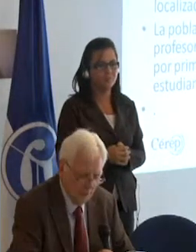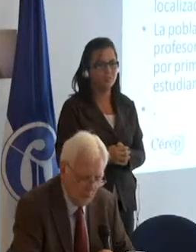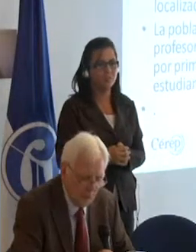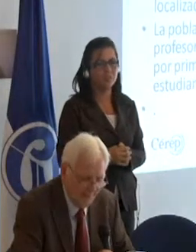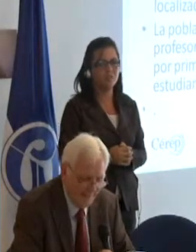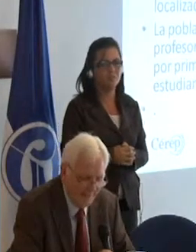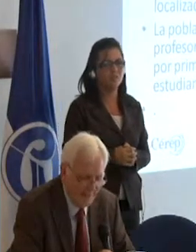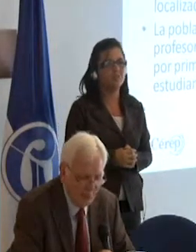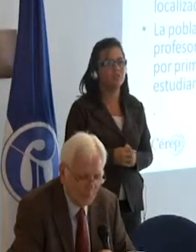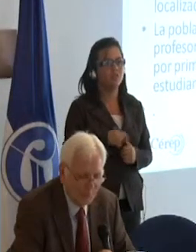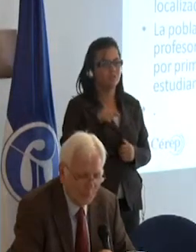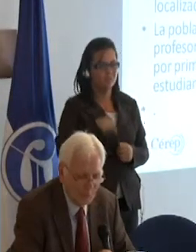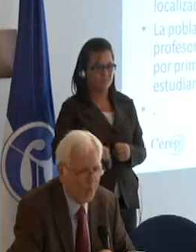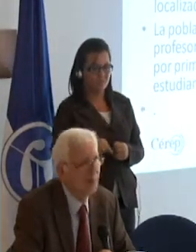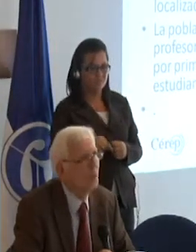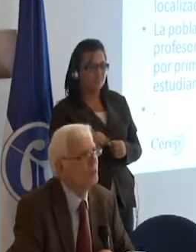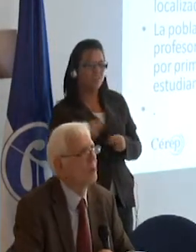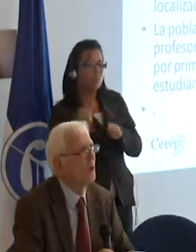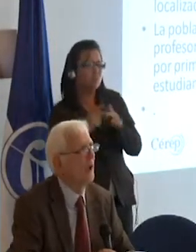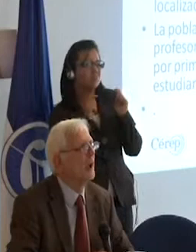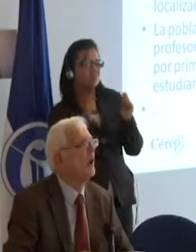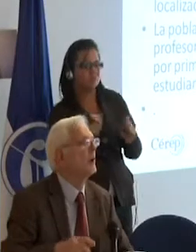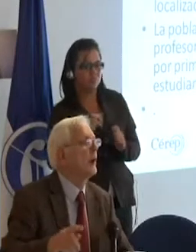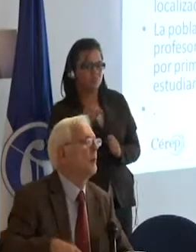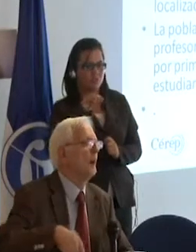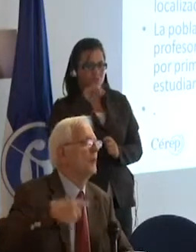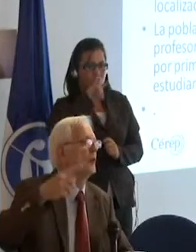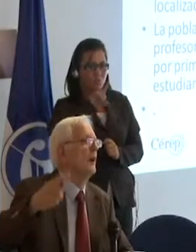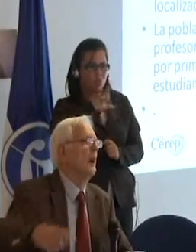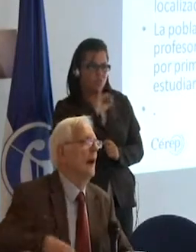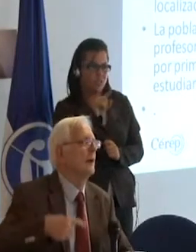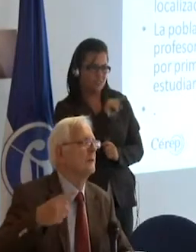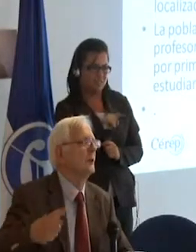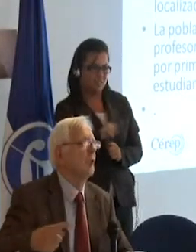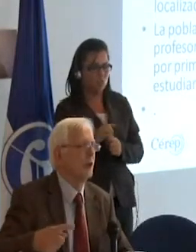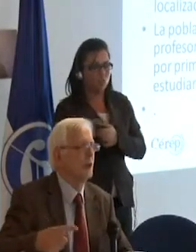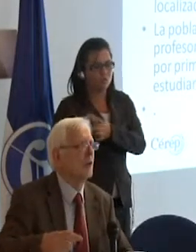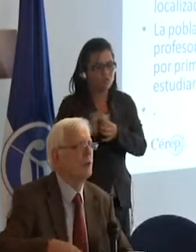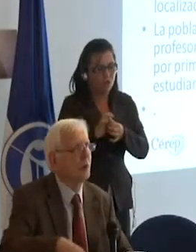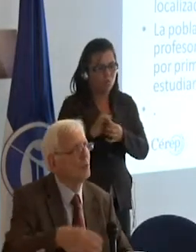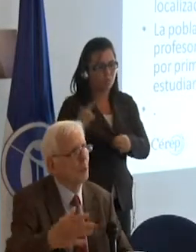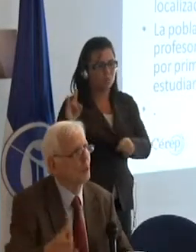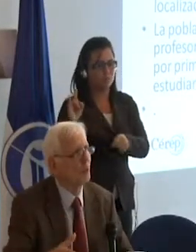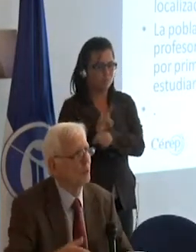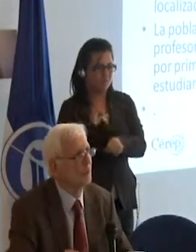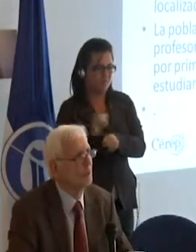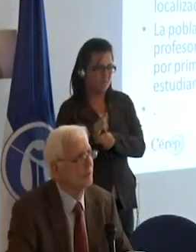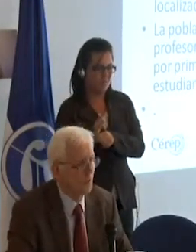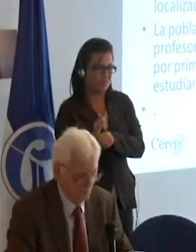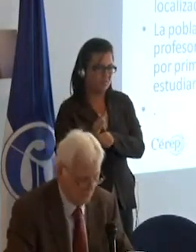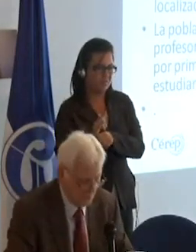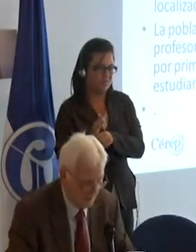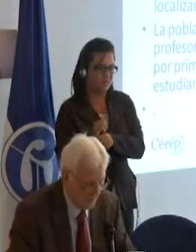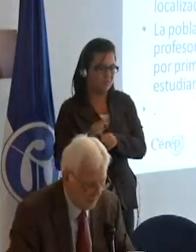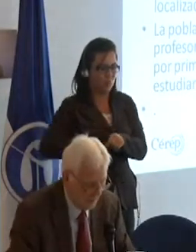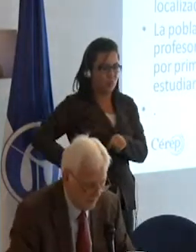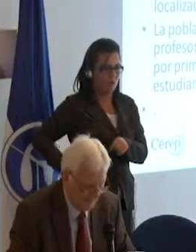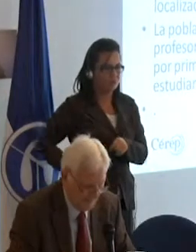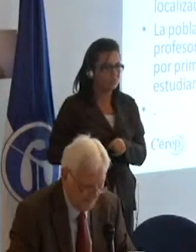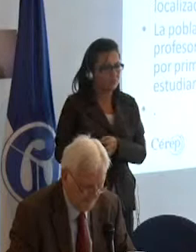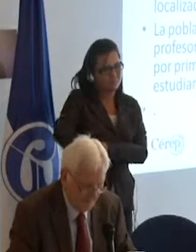y esto lo llamamos ULIS, Unidad Localizada para la Inclusión Escolar, que reemplaza el antiguo